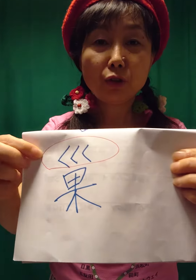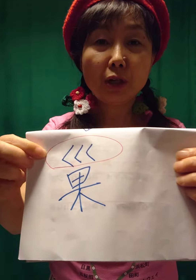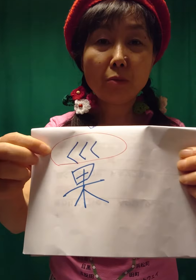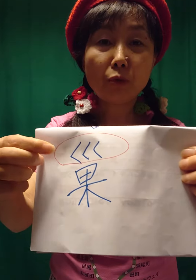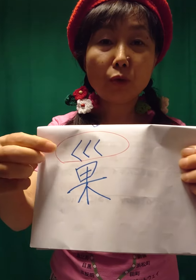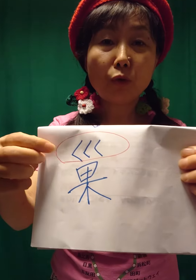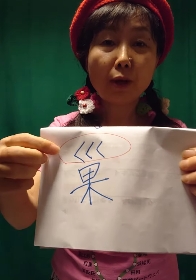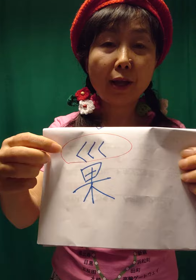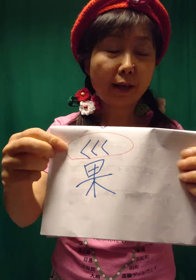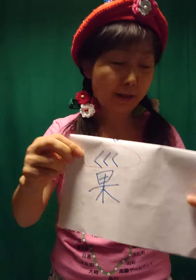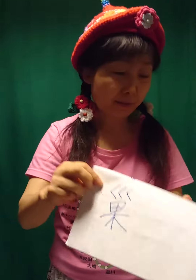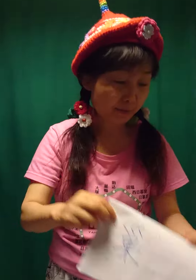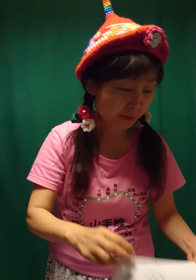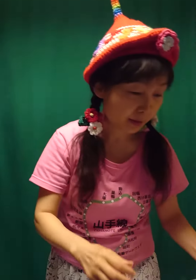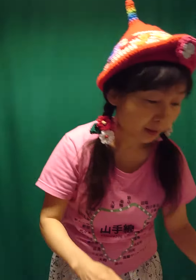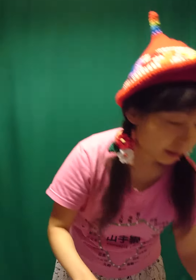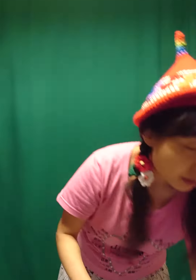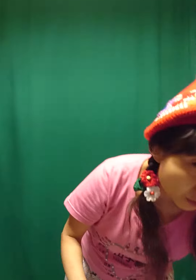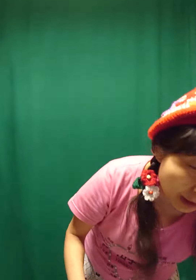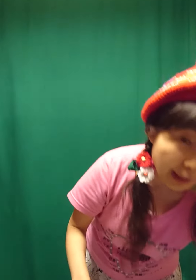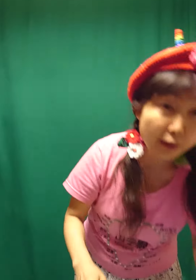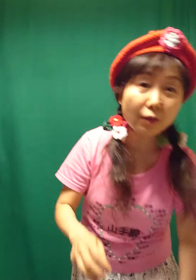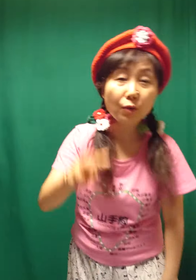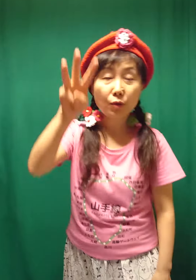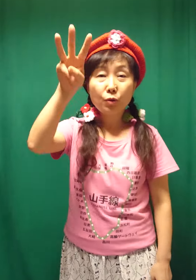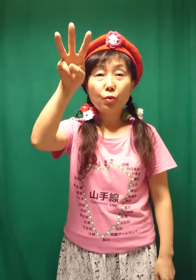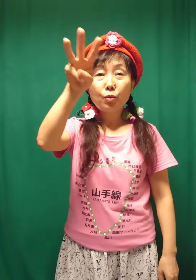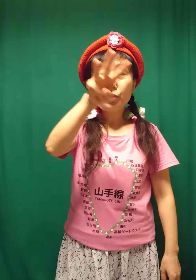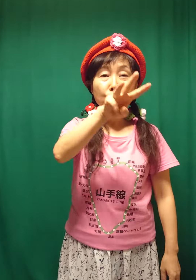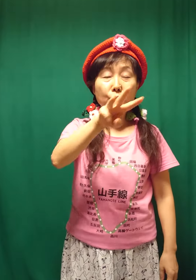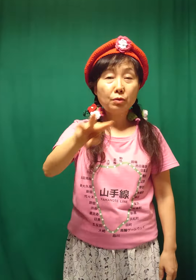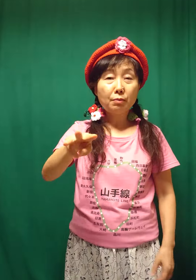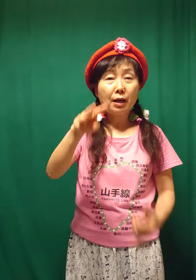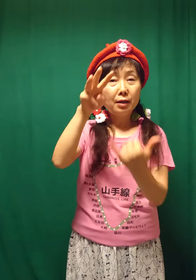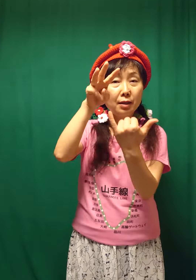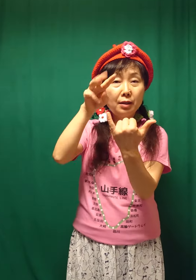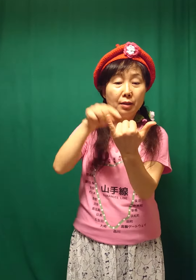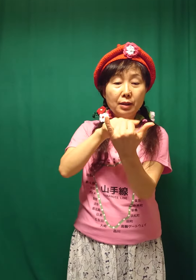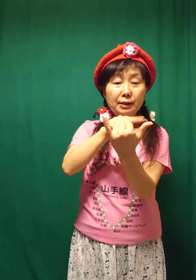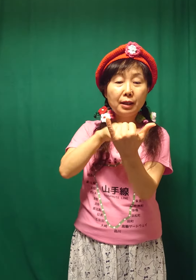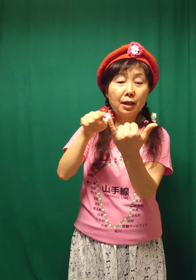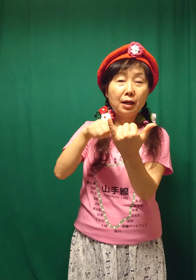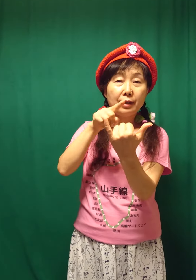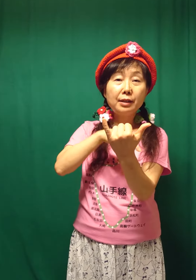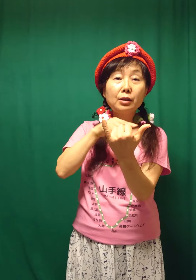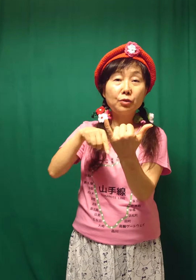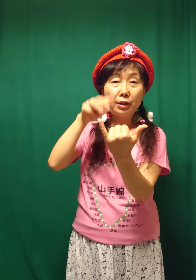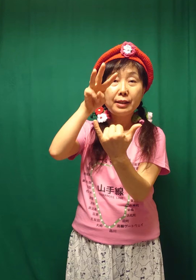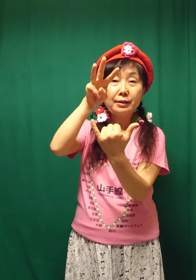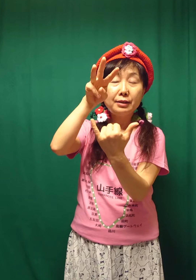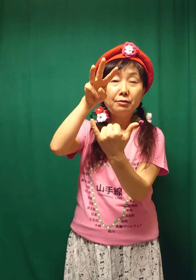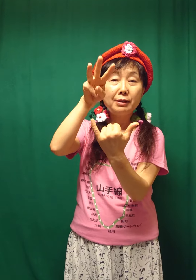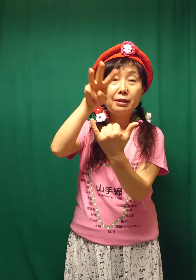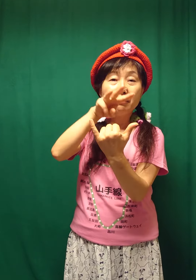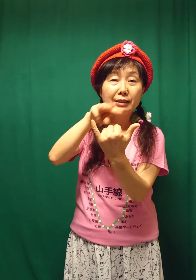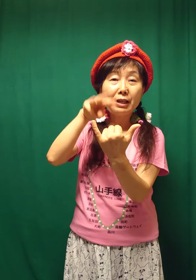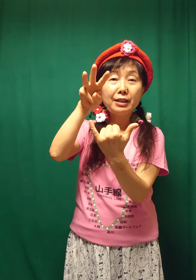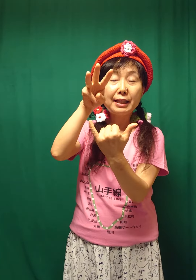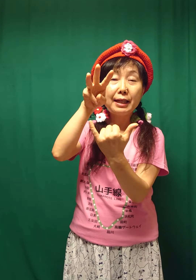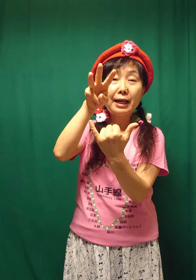巣鴨のこれで、こういう、まあ下が火だとね、災害